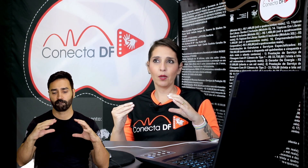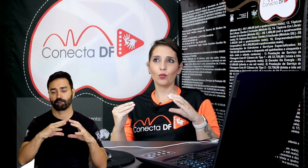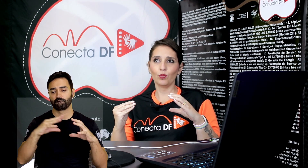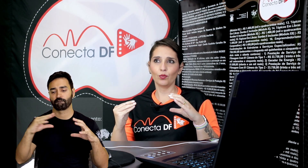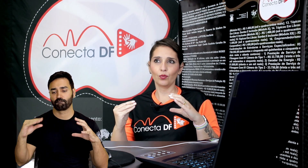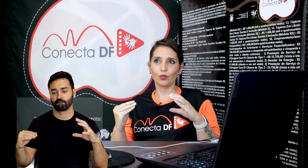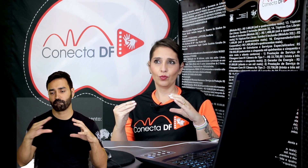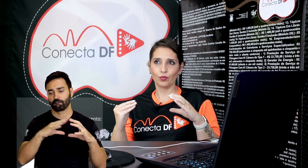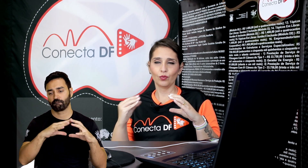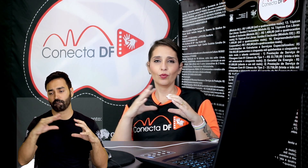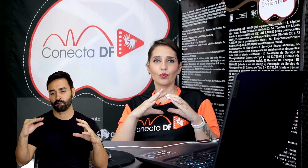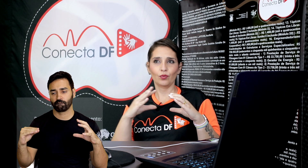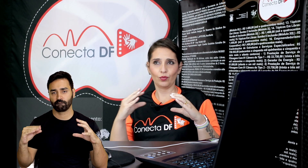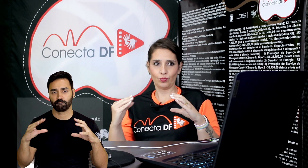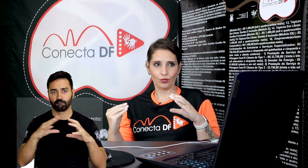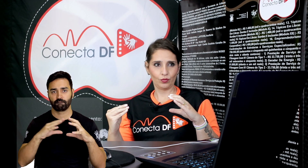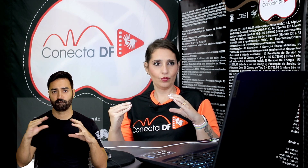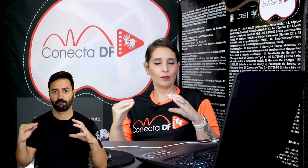Mamão.